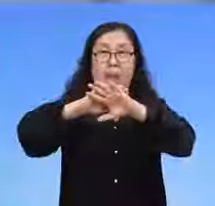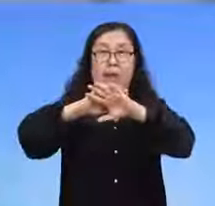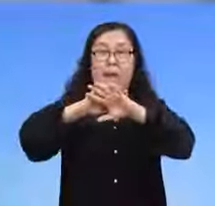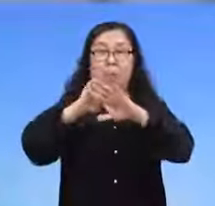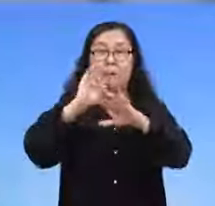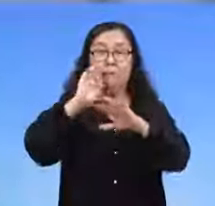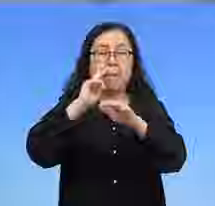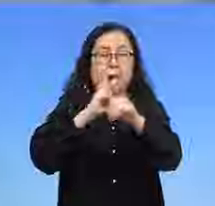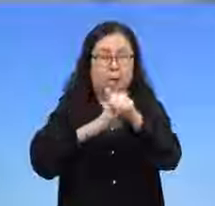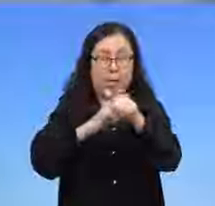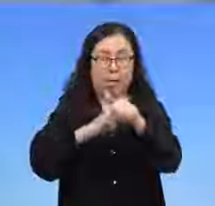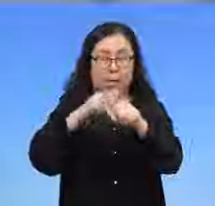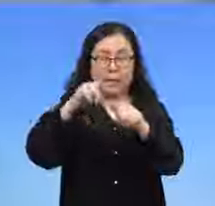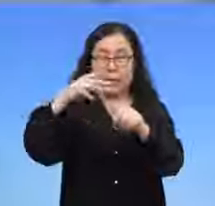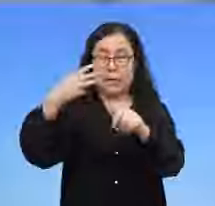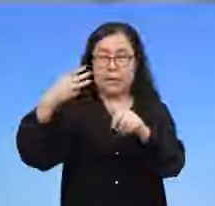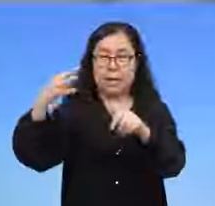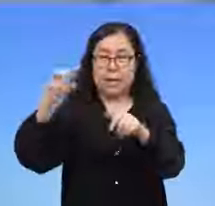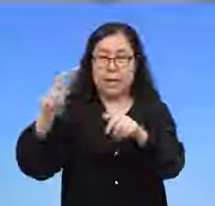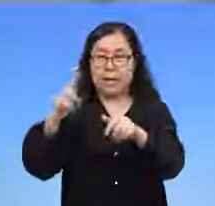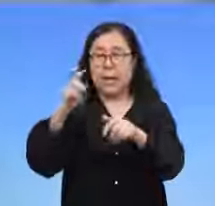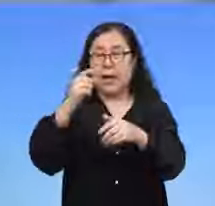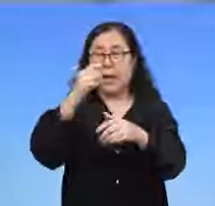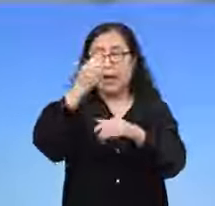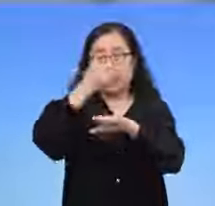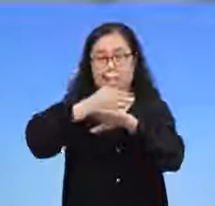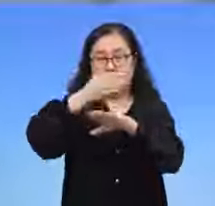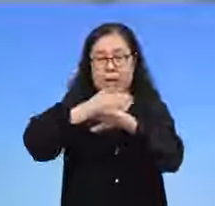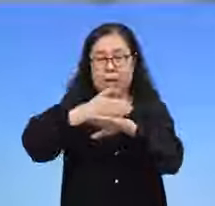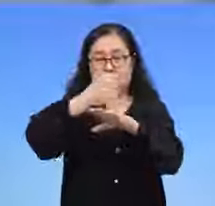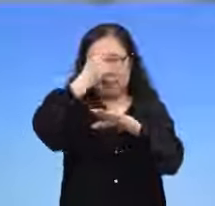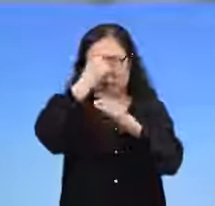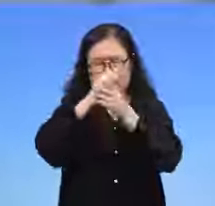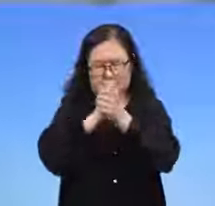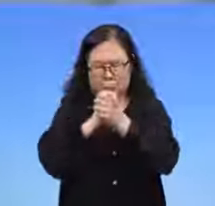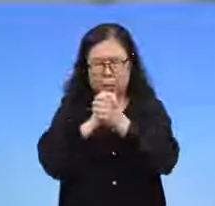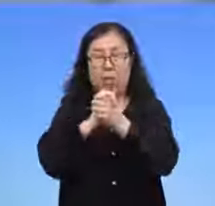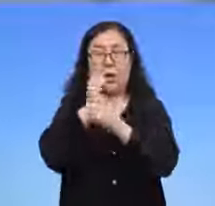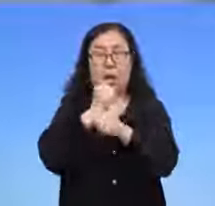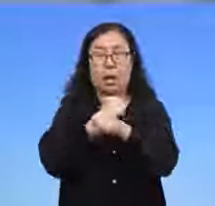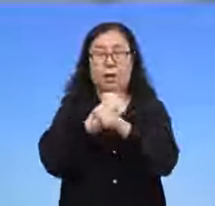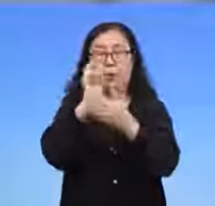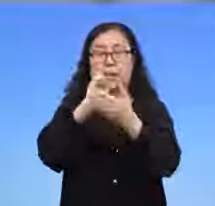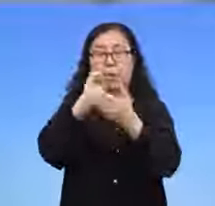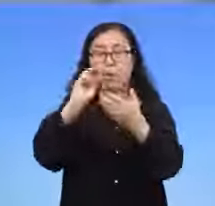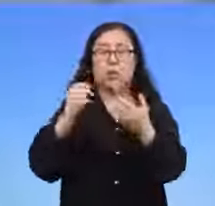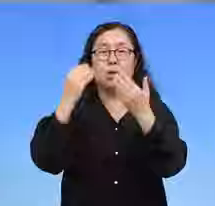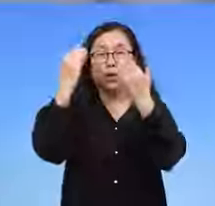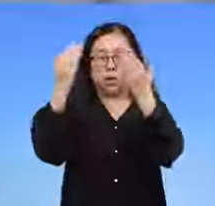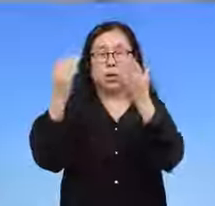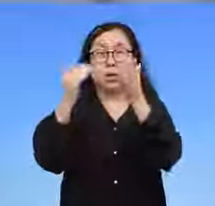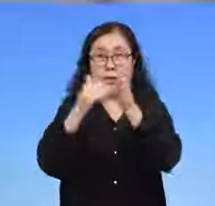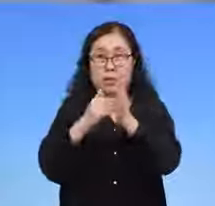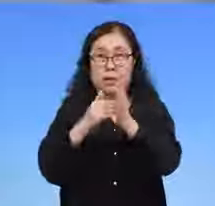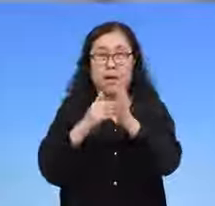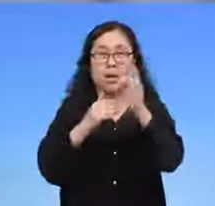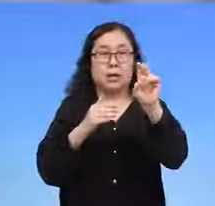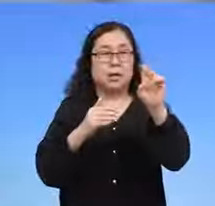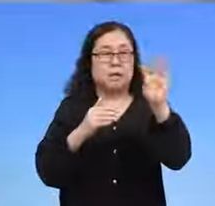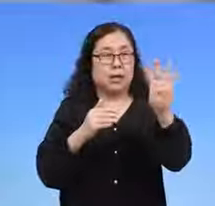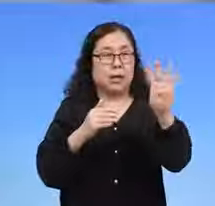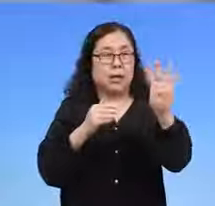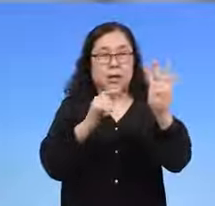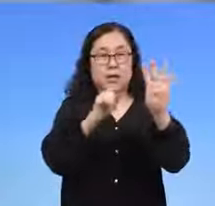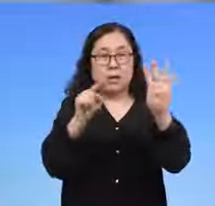하나님을 찬송하매라는 25절, 저는 이런 생각을 해요. 이 24절과 25절 사이에는요,